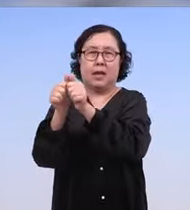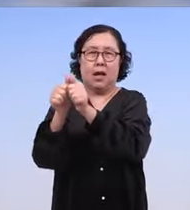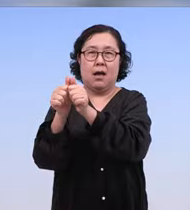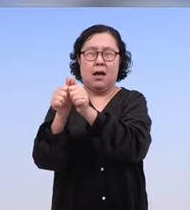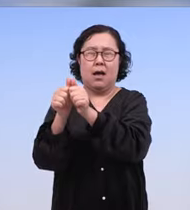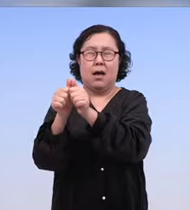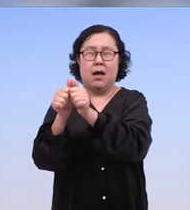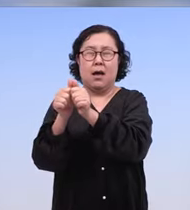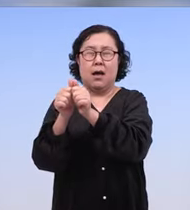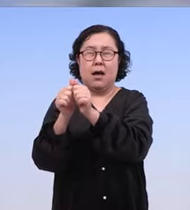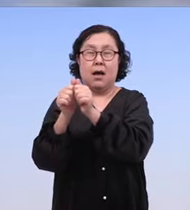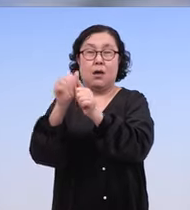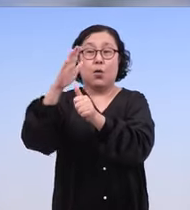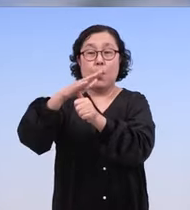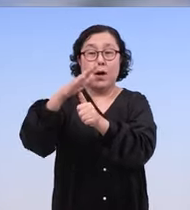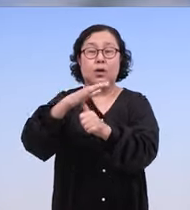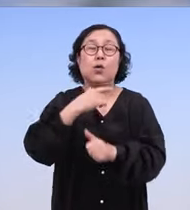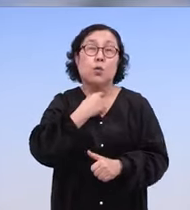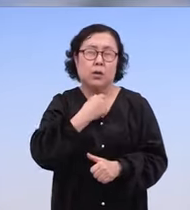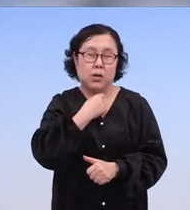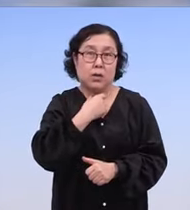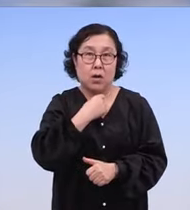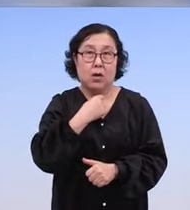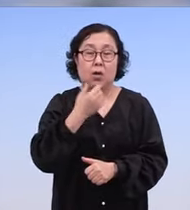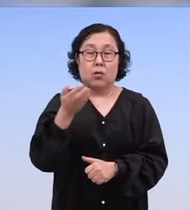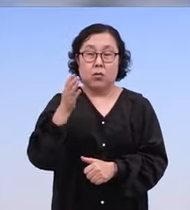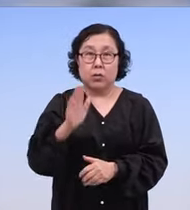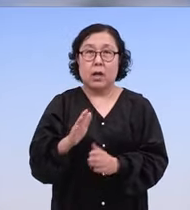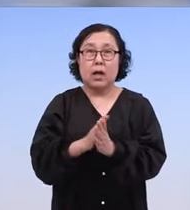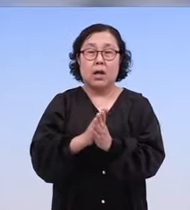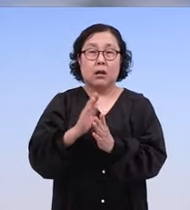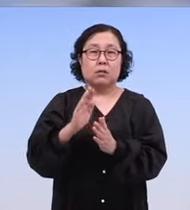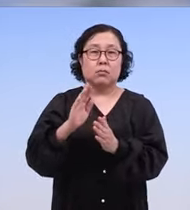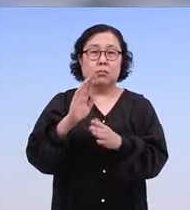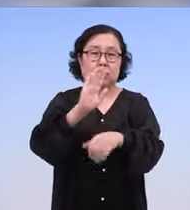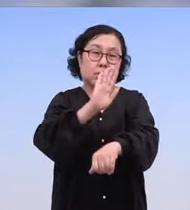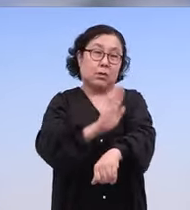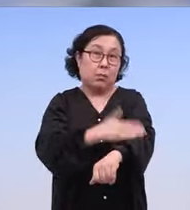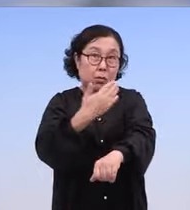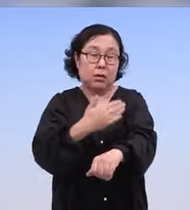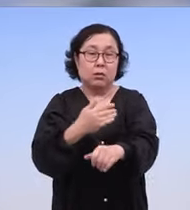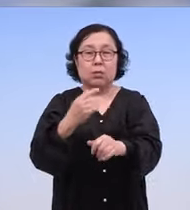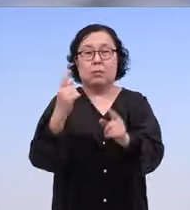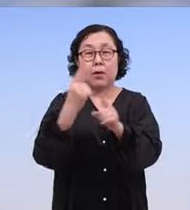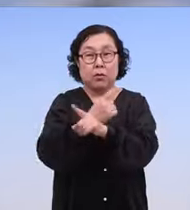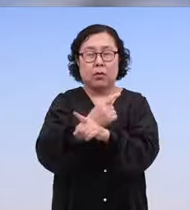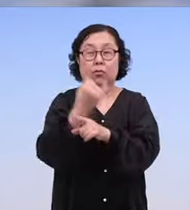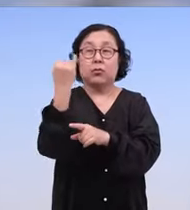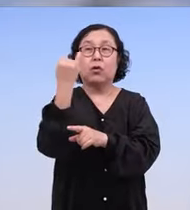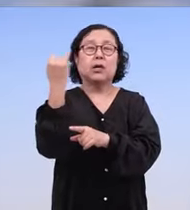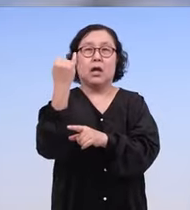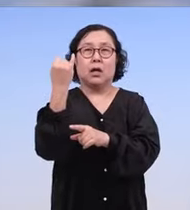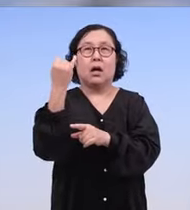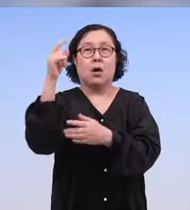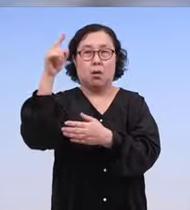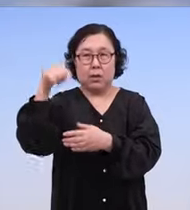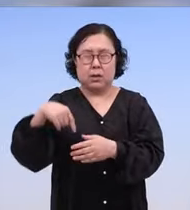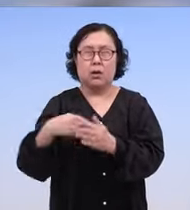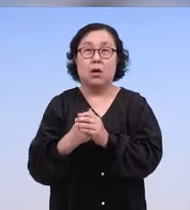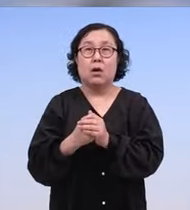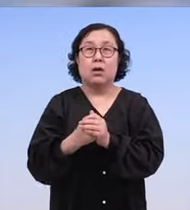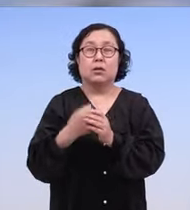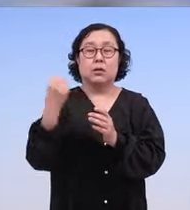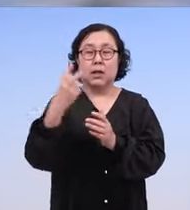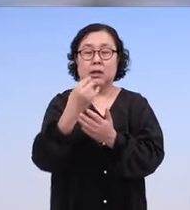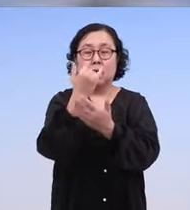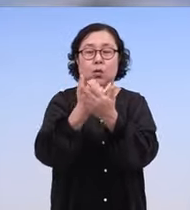남자아이를 원한 겁니다. 이 심부름도 시키고 그러려고 남자아이를 원했는데 이 여자아이가 오니까 이거 아니라고. 그래서 이제 다시